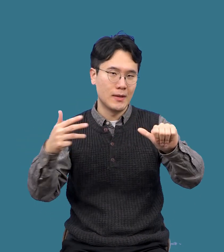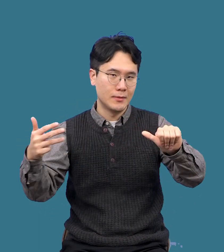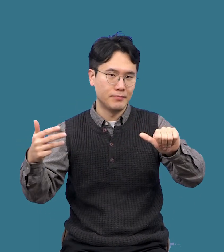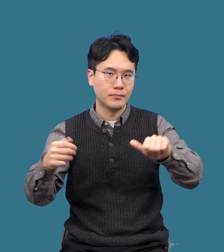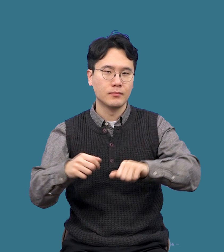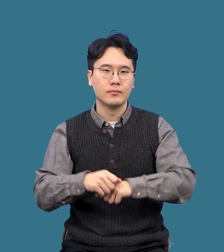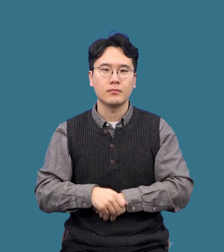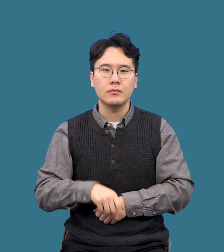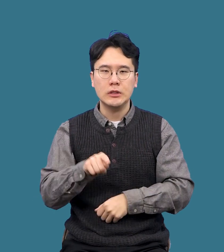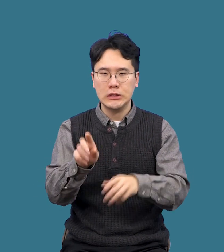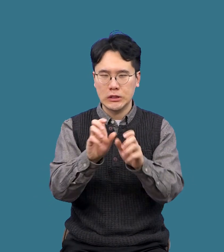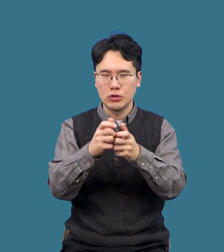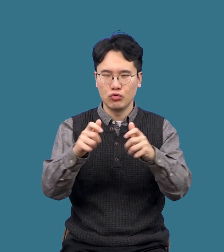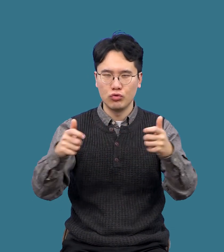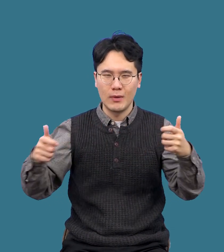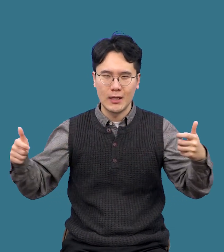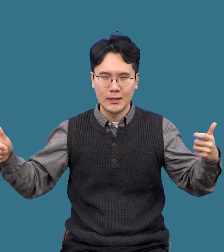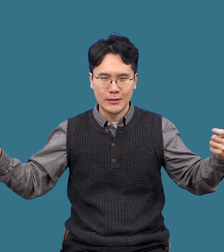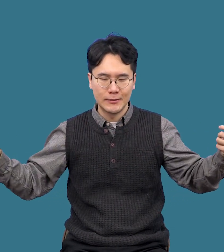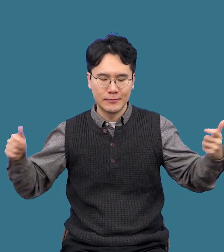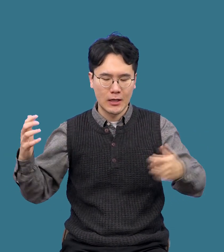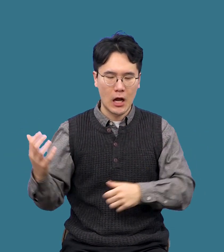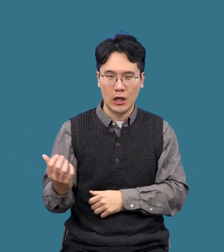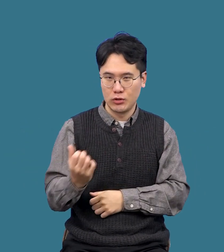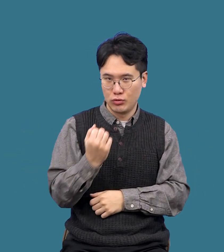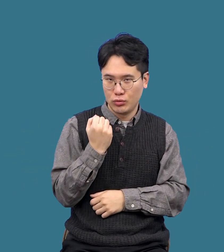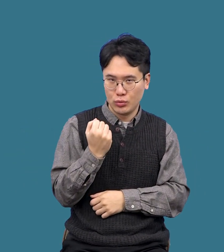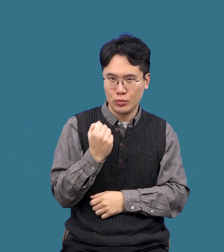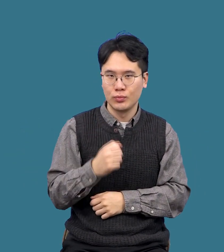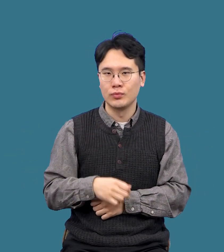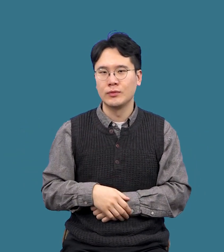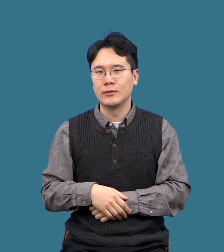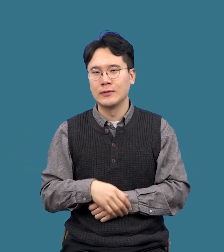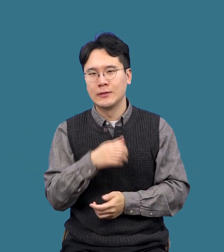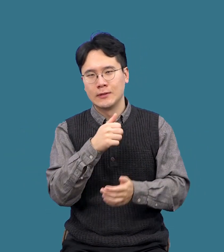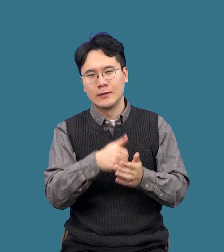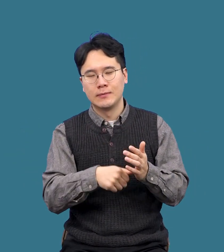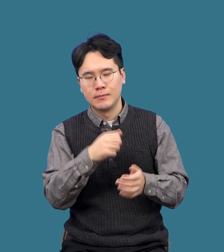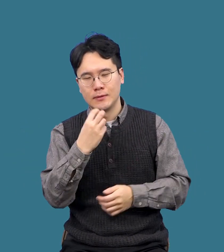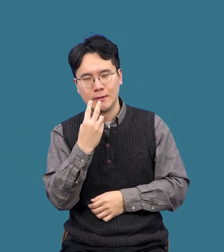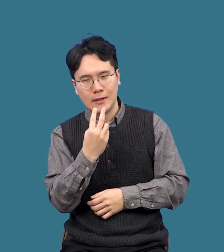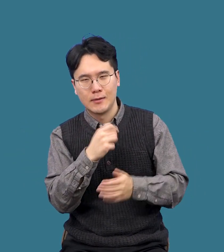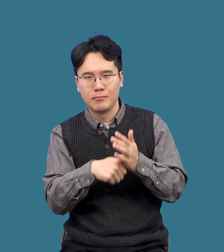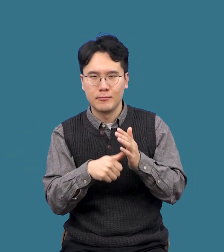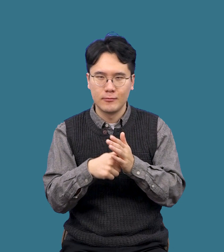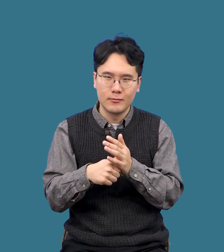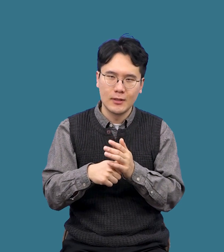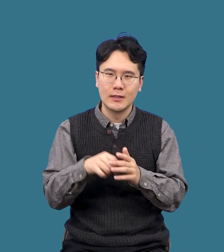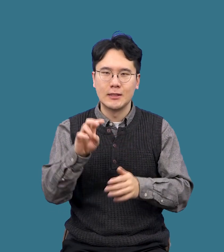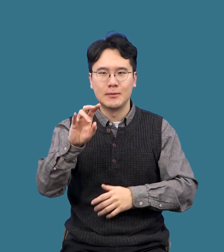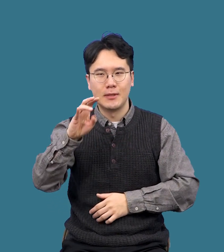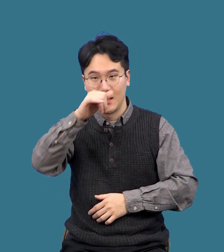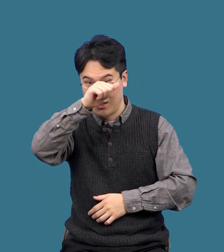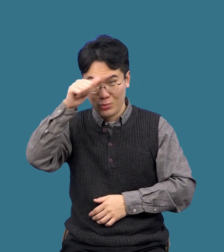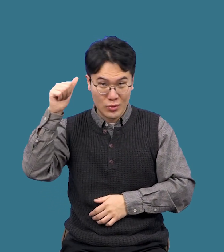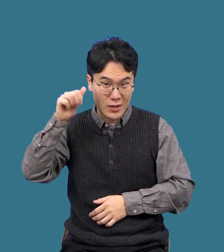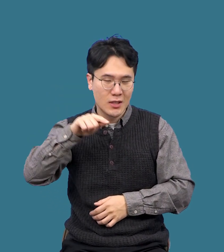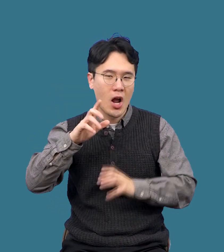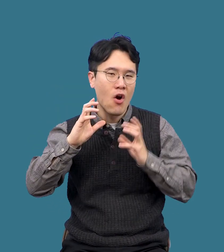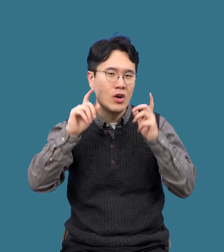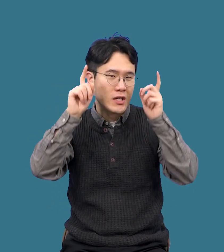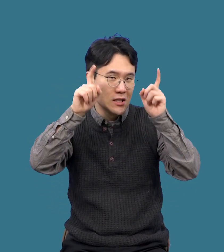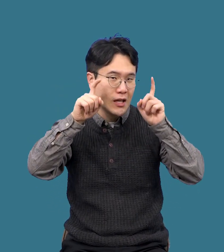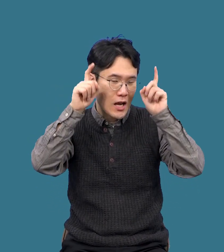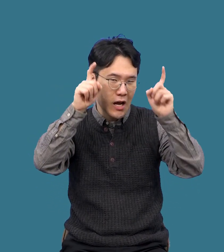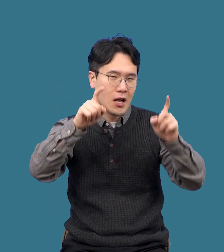두루마리를 취하심에 네 생물과 24 장로들이 그 어린 양에게 엎드려, 이제 어린